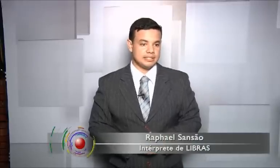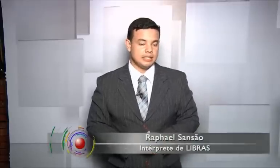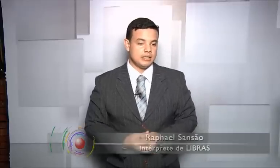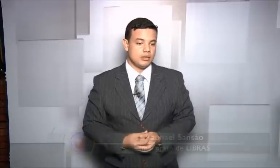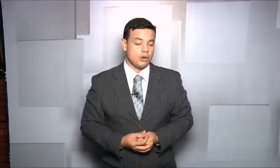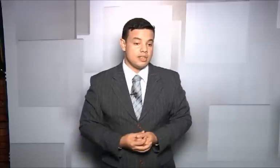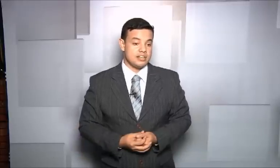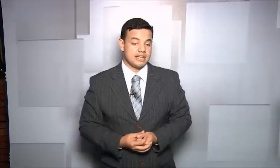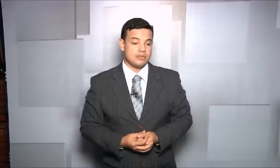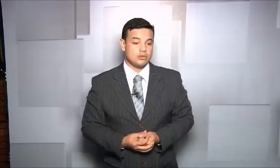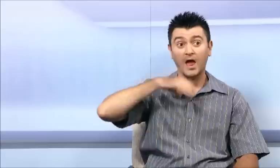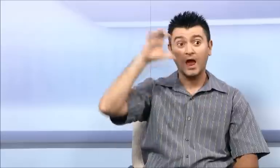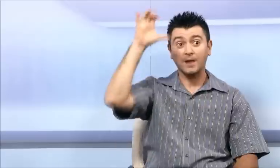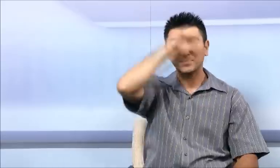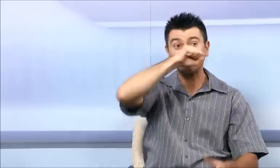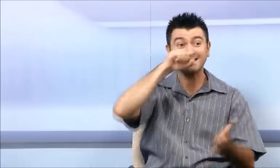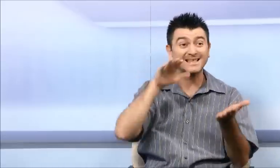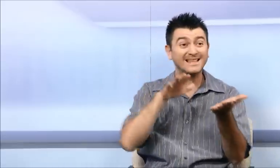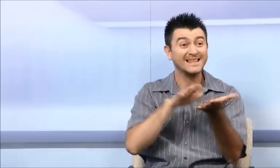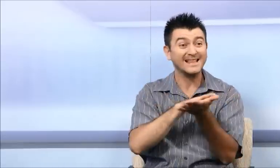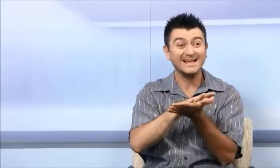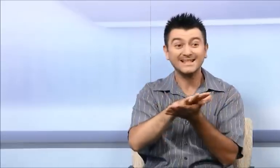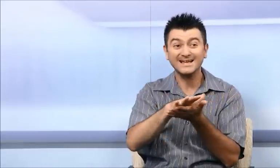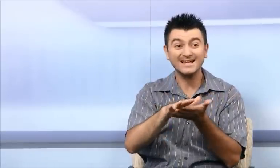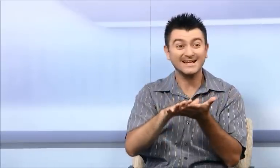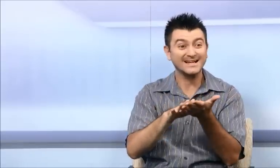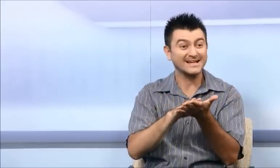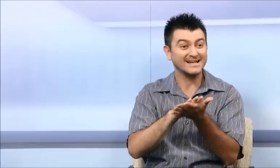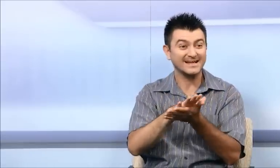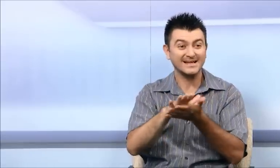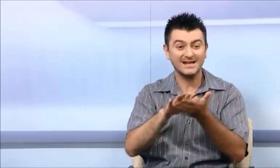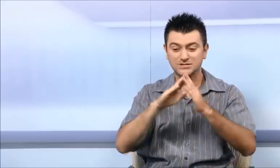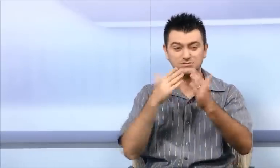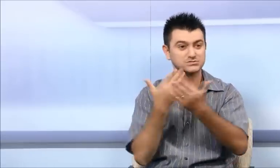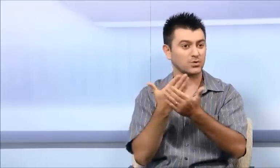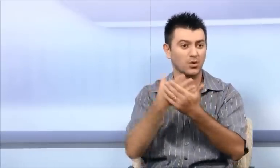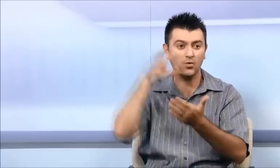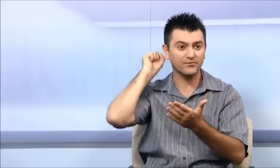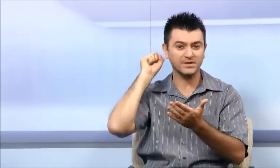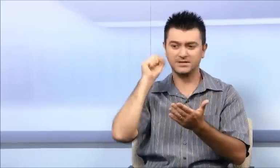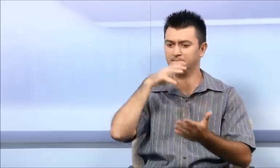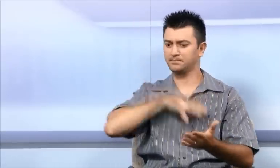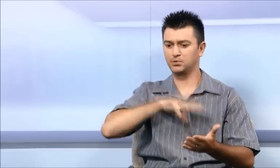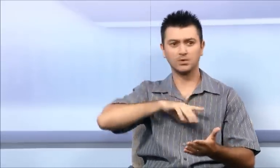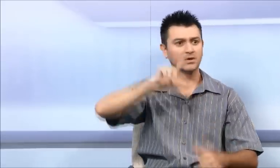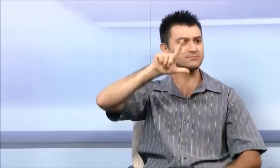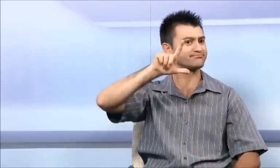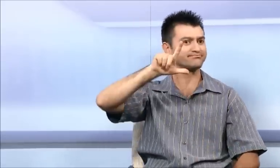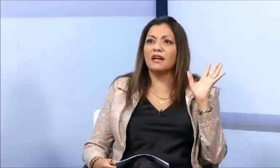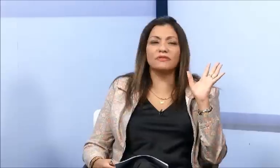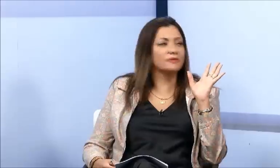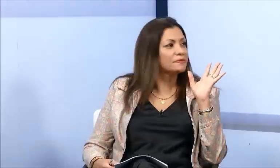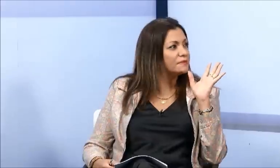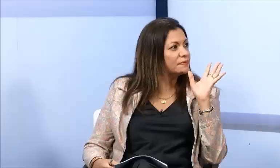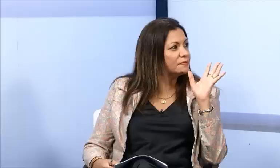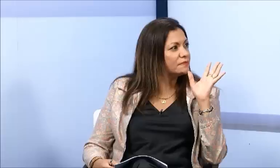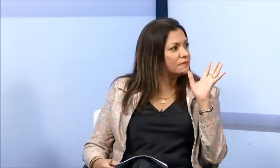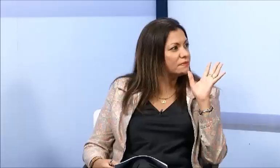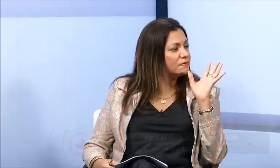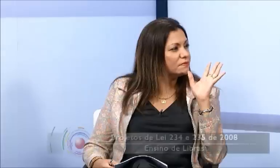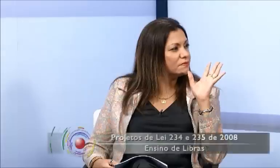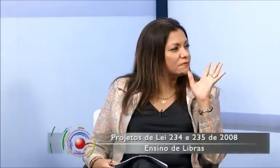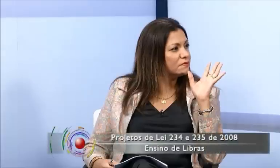sinais. Quando ele já estava com 9 anos, ele não tinha aprendido ainda nada de língua de sinais. E como é que ele se comunicava? Tinha ido só para a